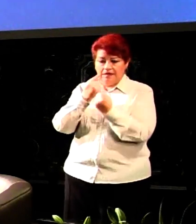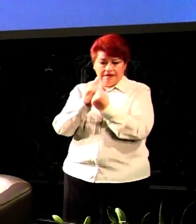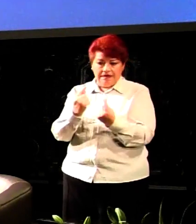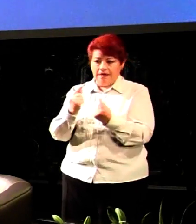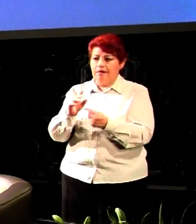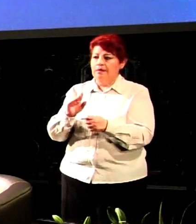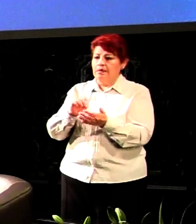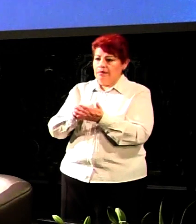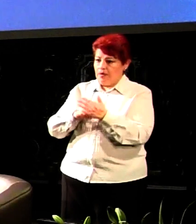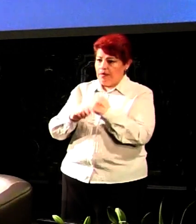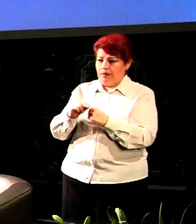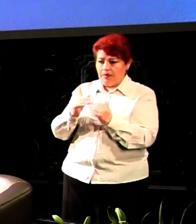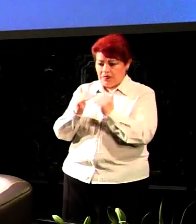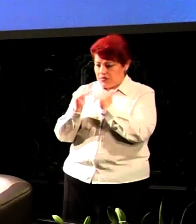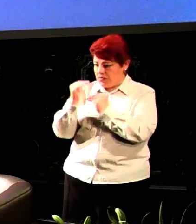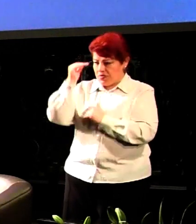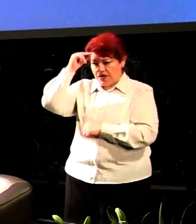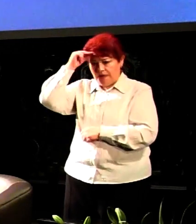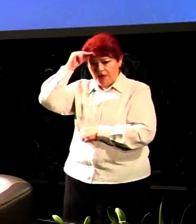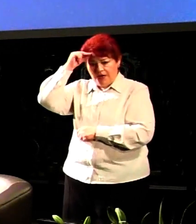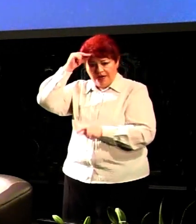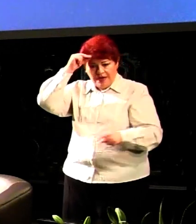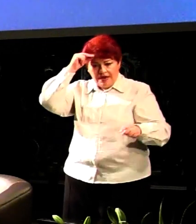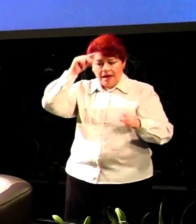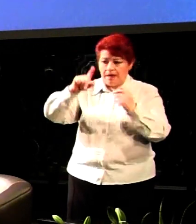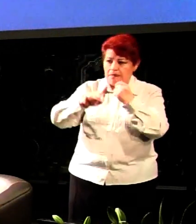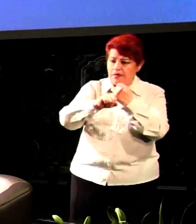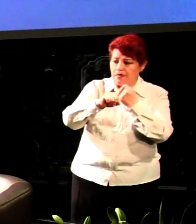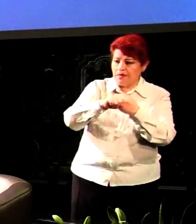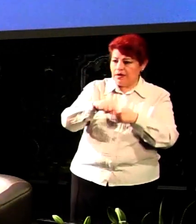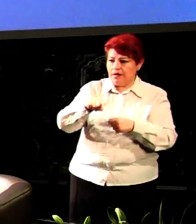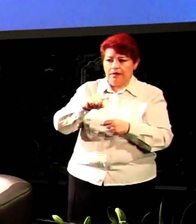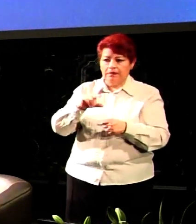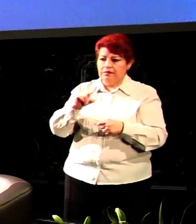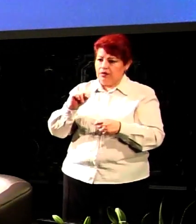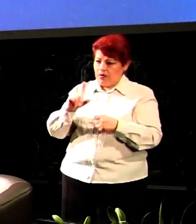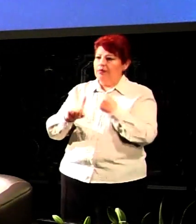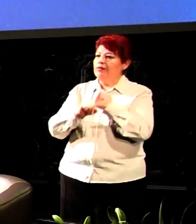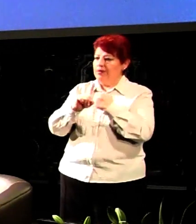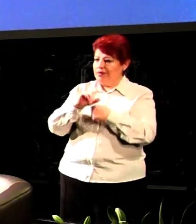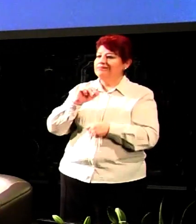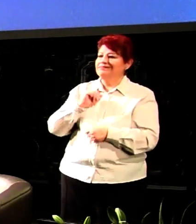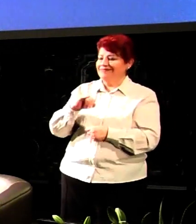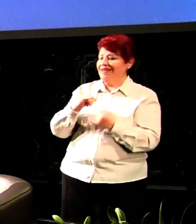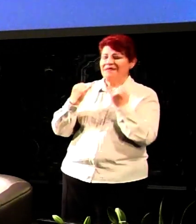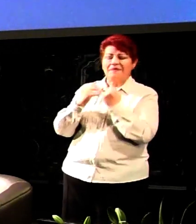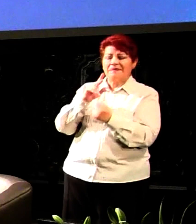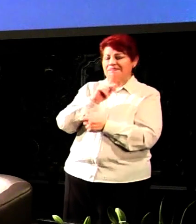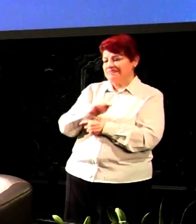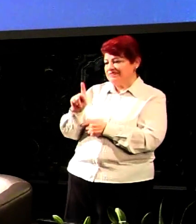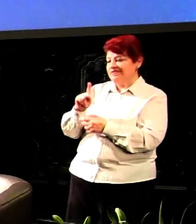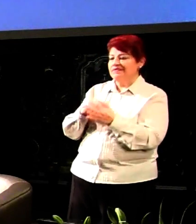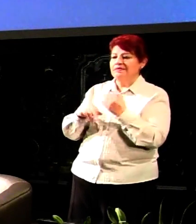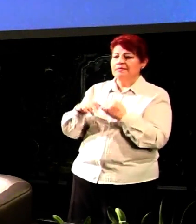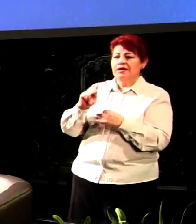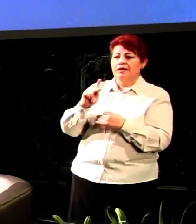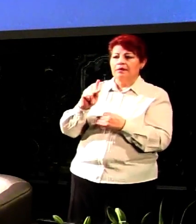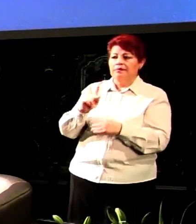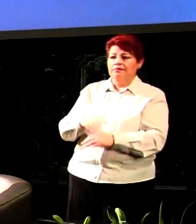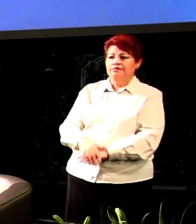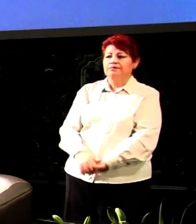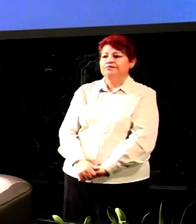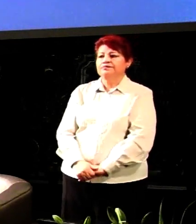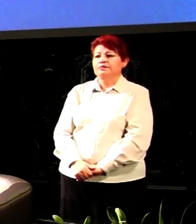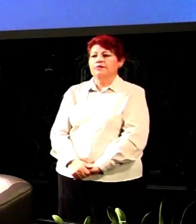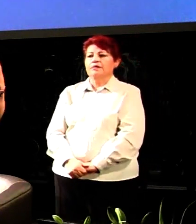tiene mayor desarrollo de la inteligencia emocional, ¿no va a tener problemas? No, sí los va a tener como todos. Pero definitivamente va a